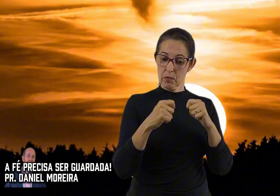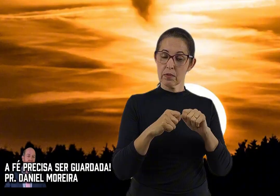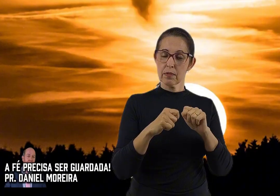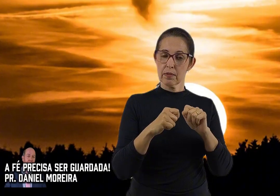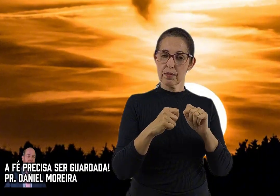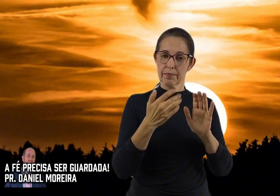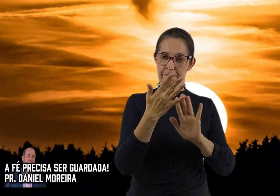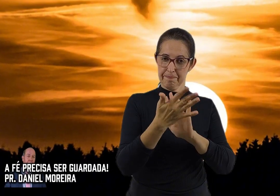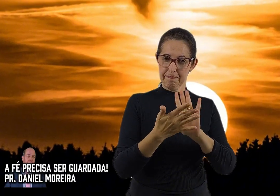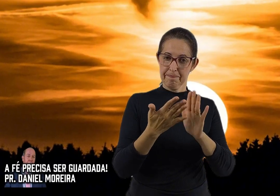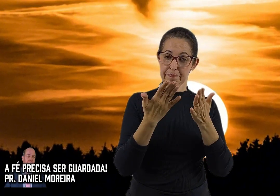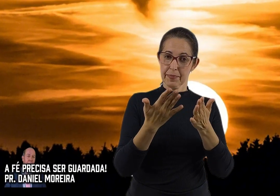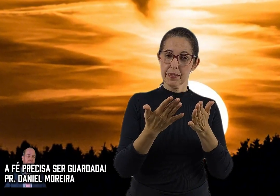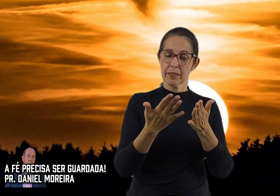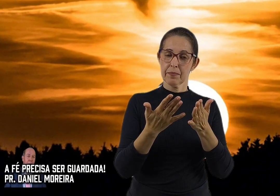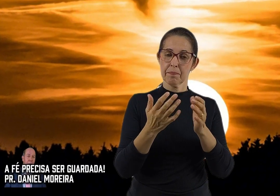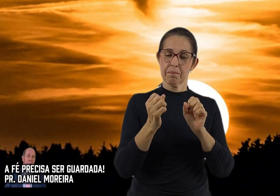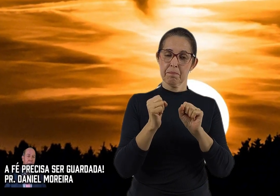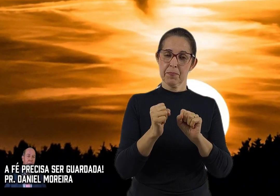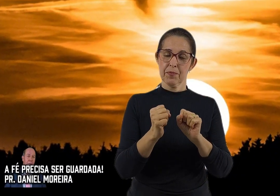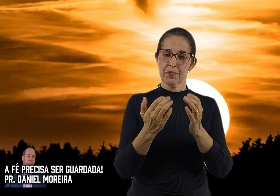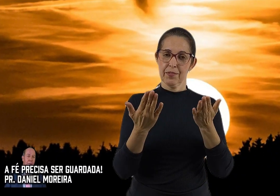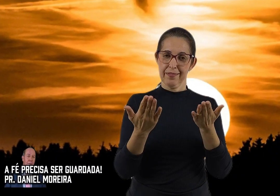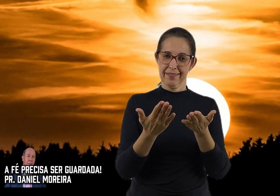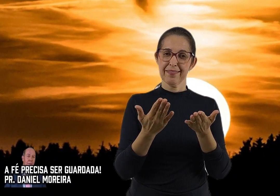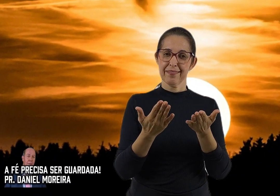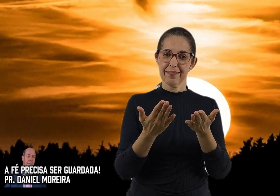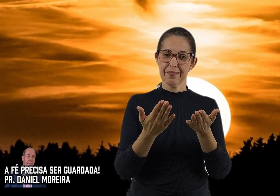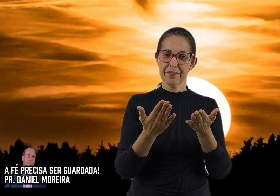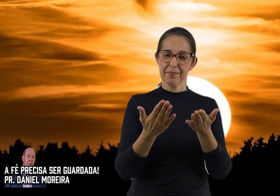Está projetado aí para: